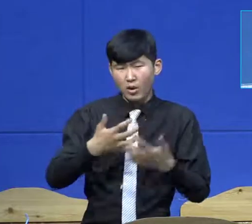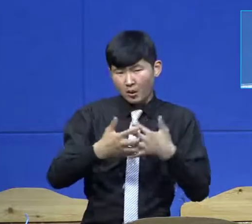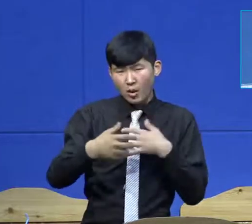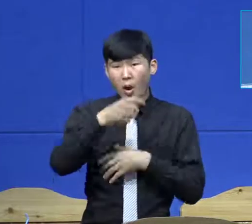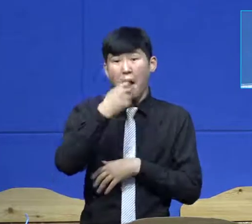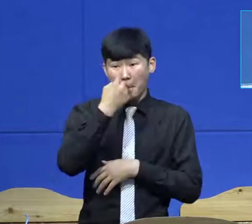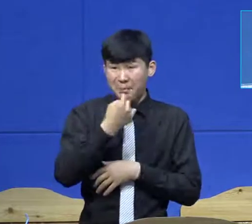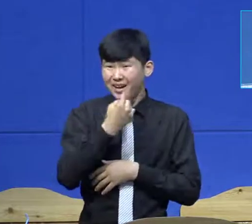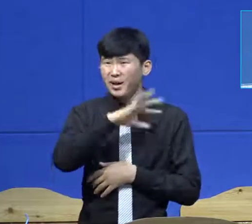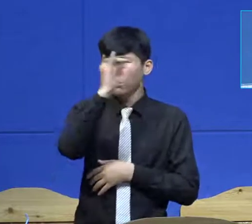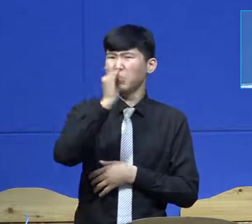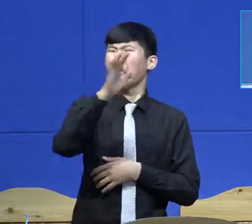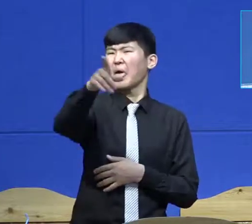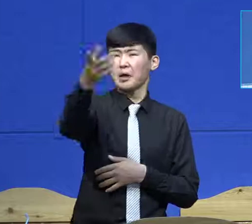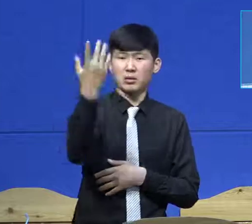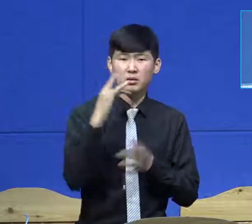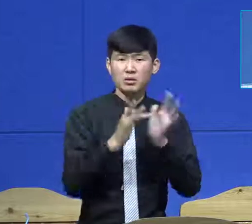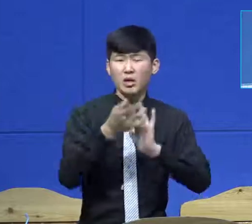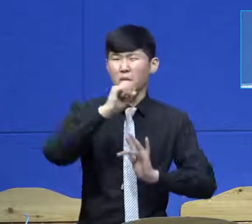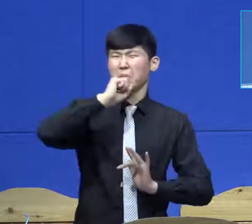хэлж тав хүсэн мэдэж байгаа үсттэй.